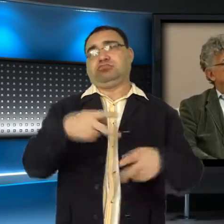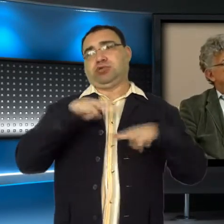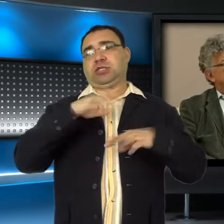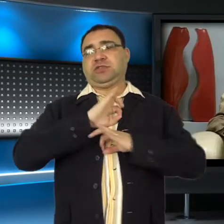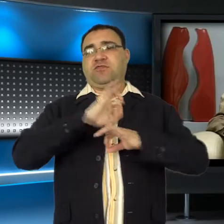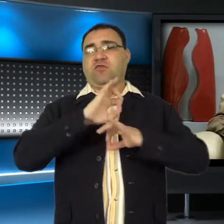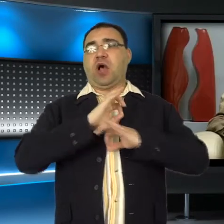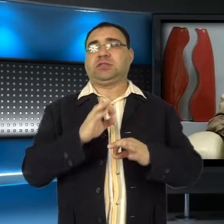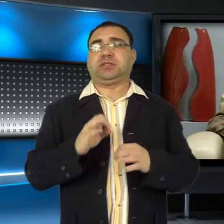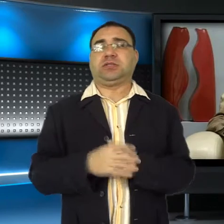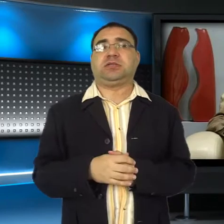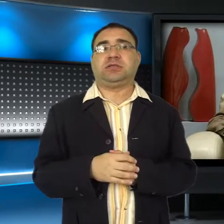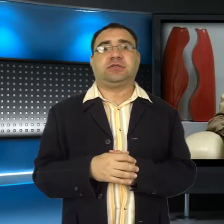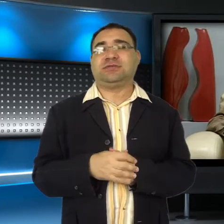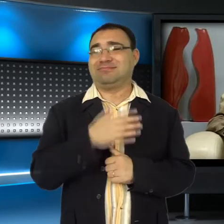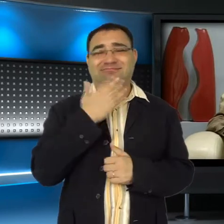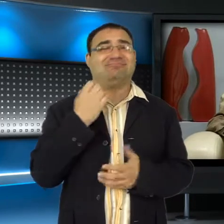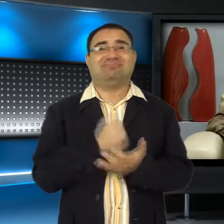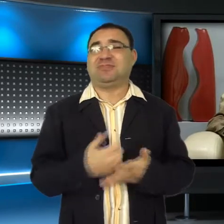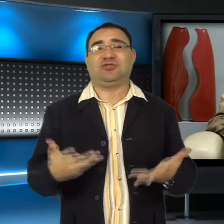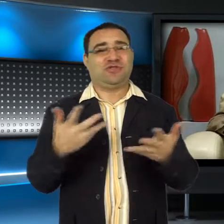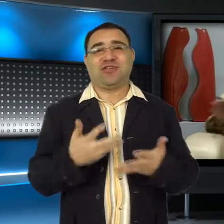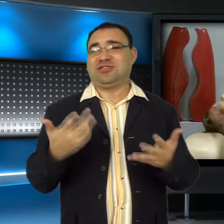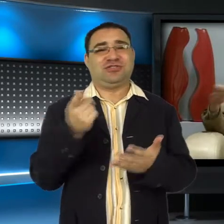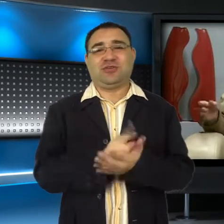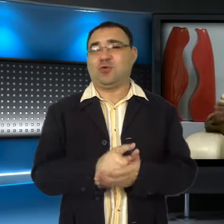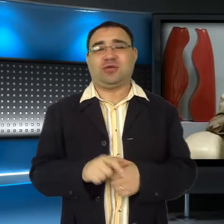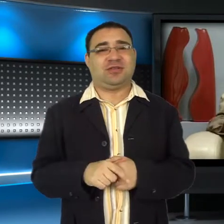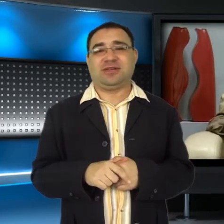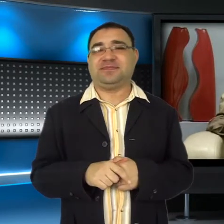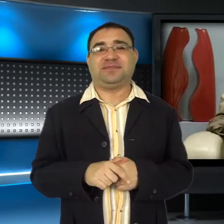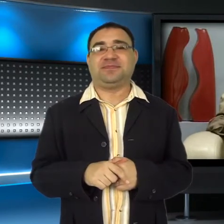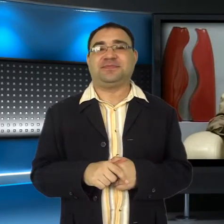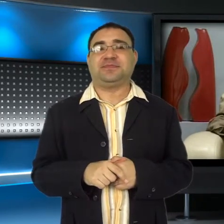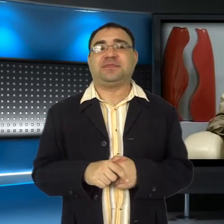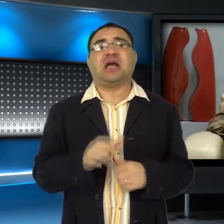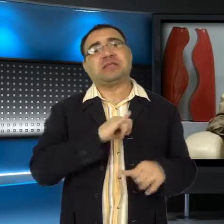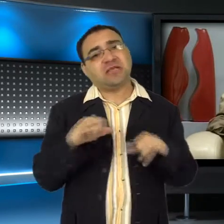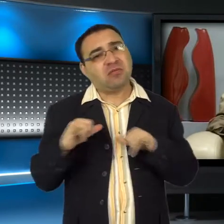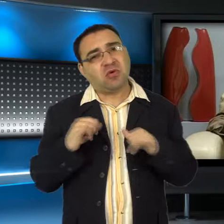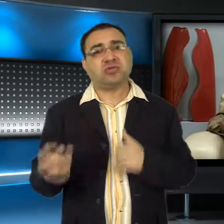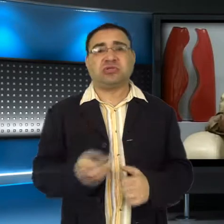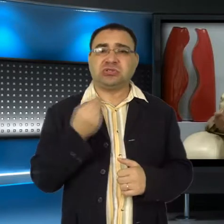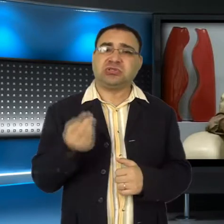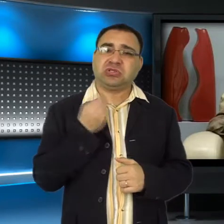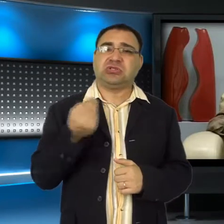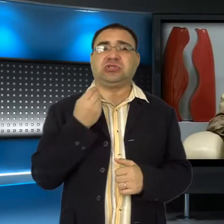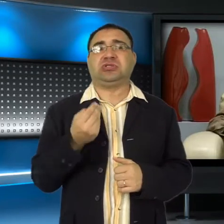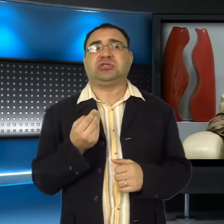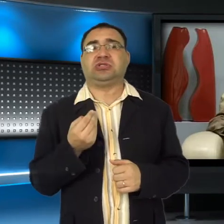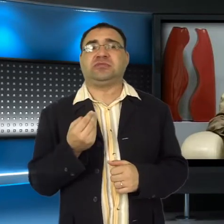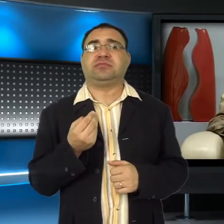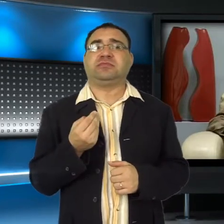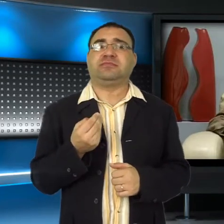budynku. Zdaje się, że u nas tego prawa nie ma i to się nie uda. Ale mówisz o samorządzie. Co jeszcze zaleciłbyś